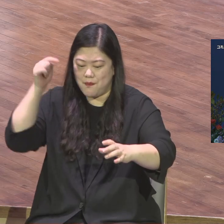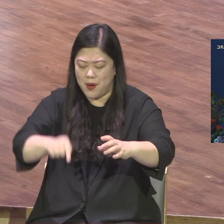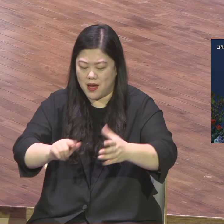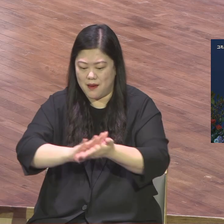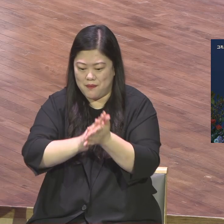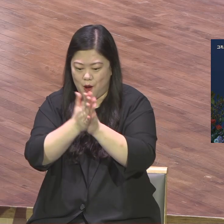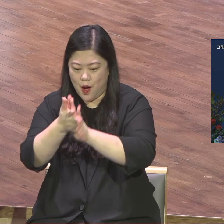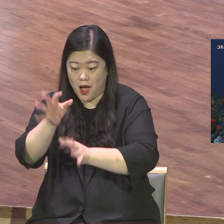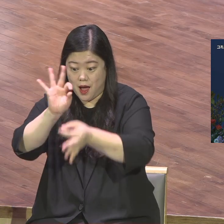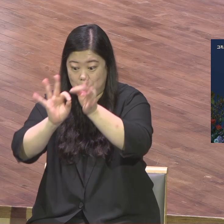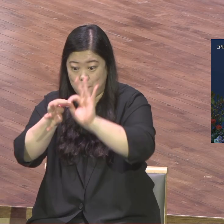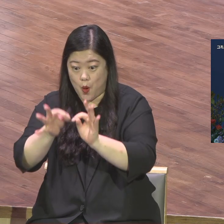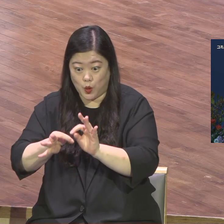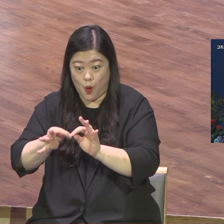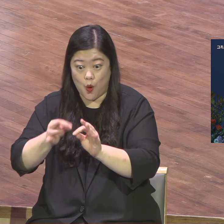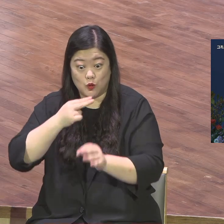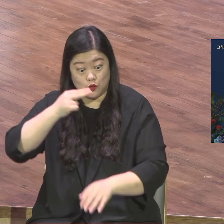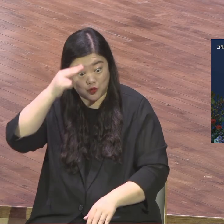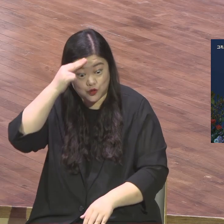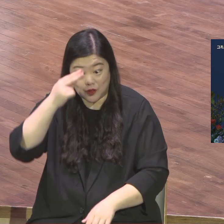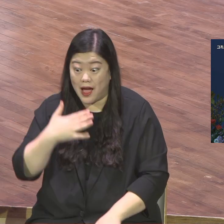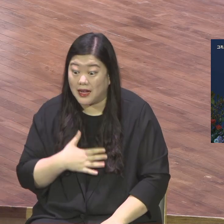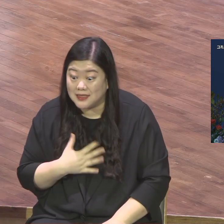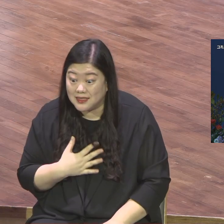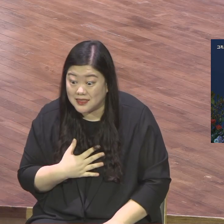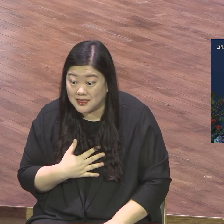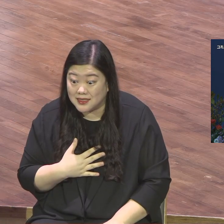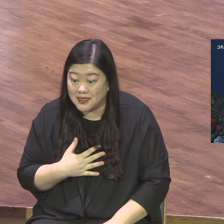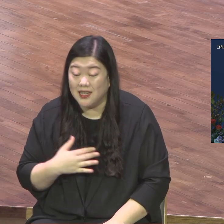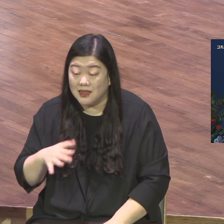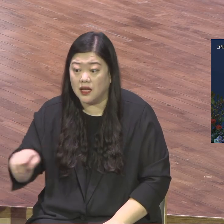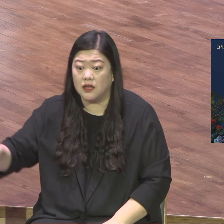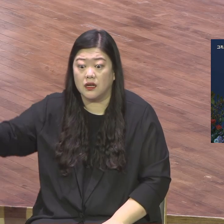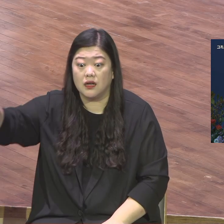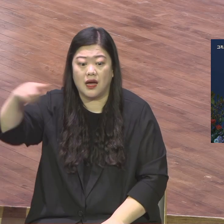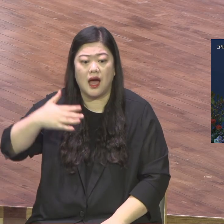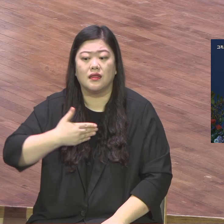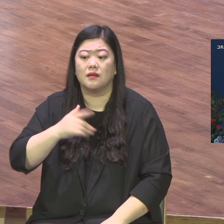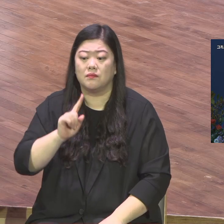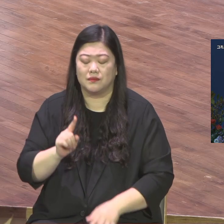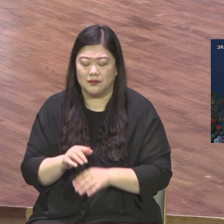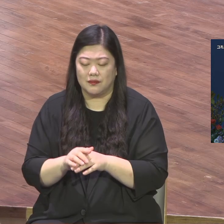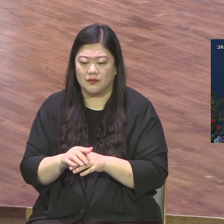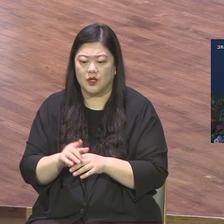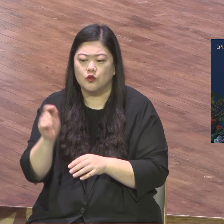일했다. 포도주를 물로 바꾸었다.